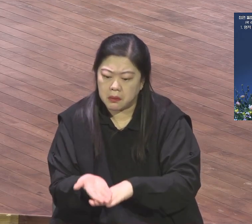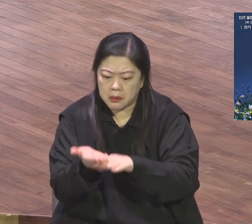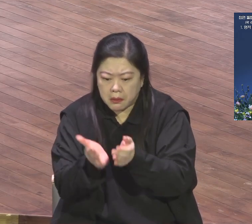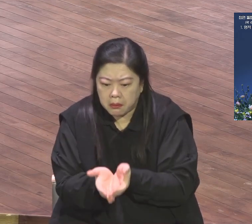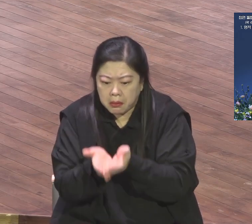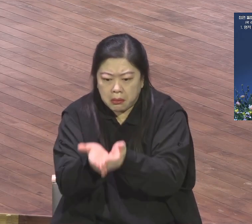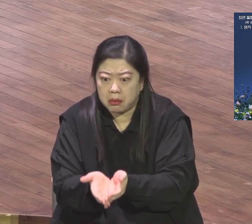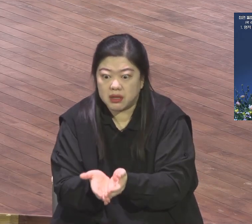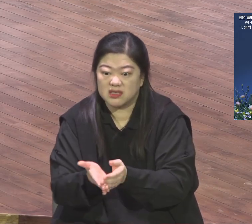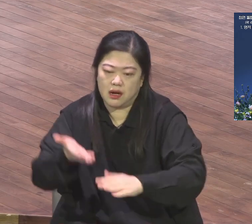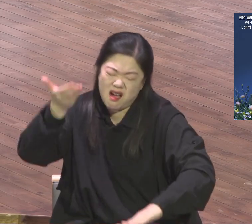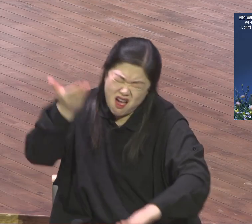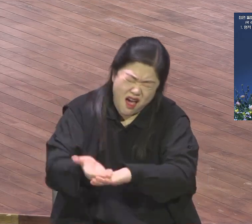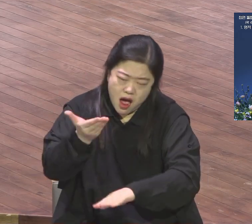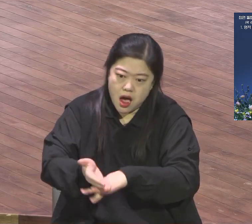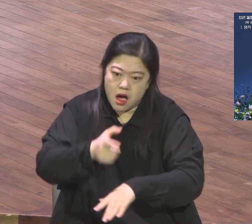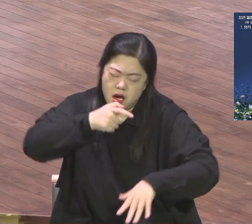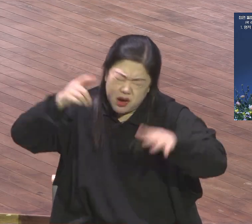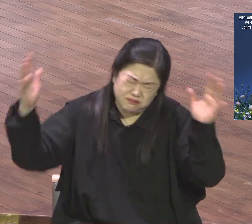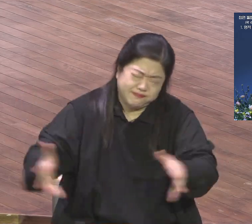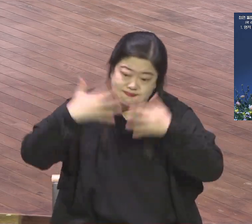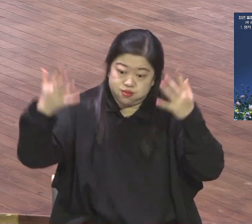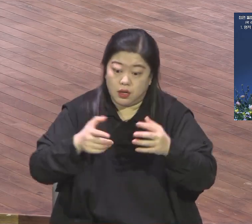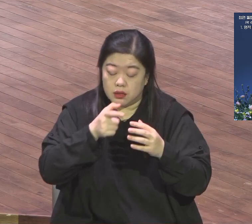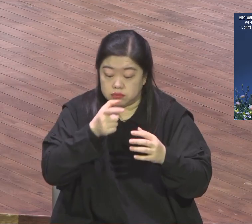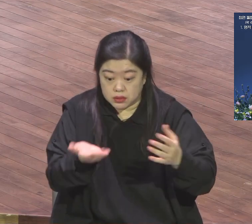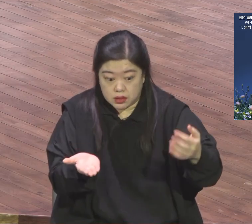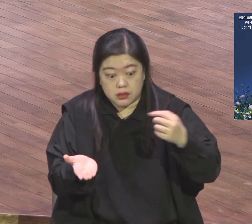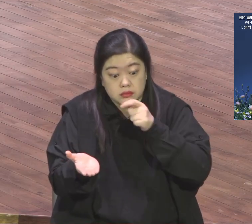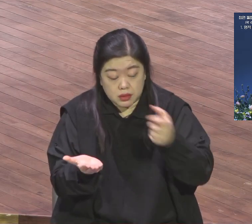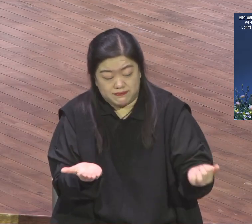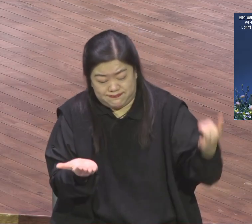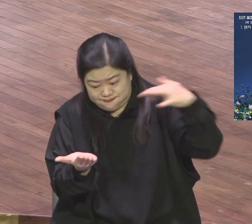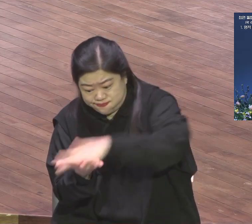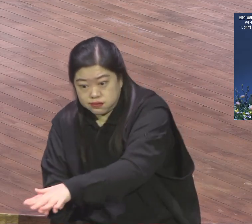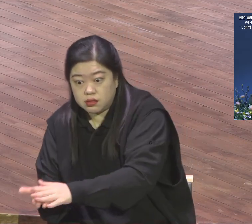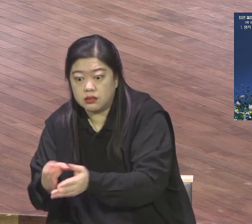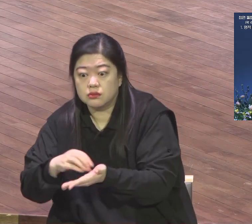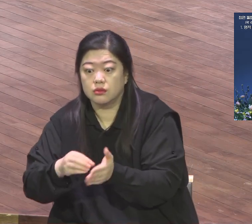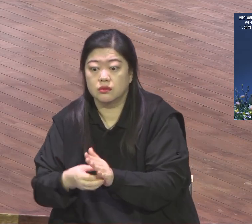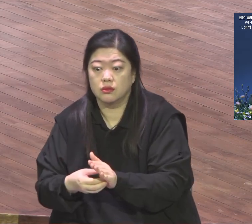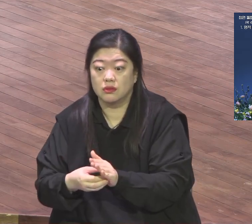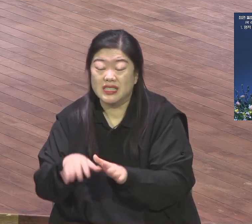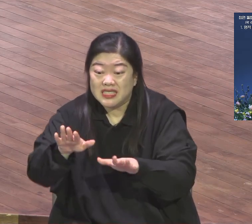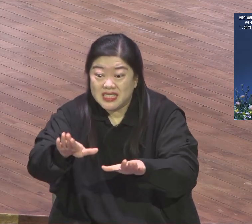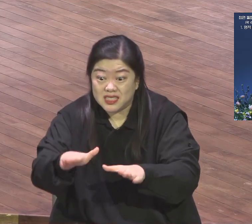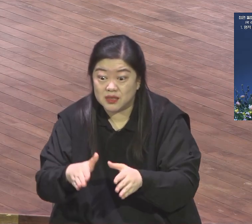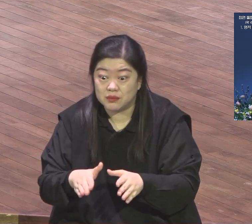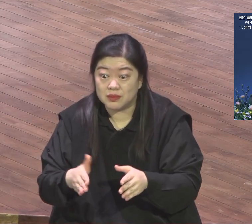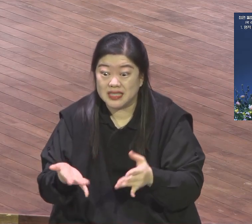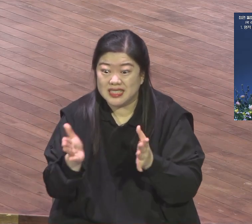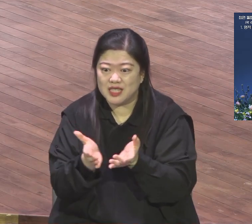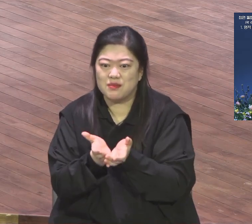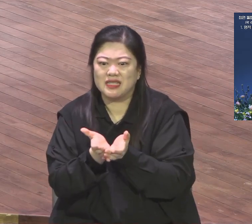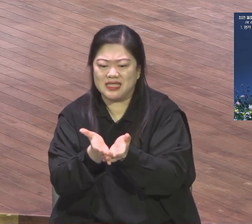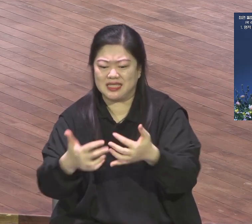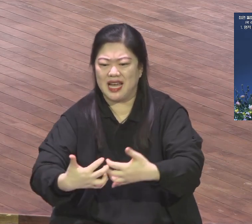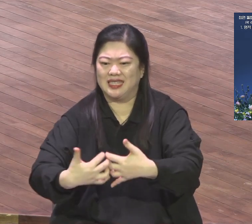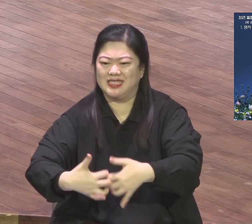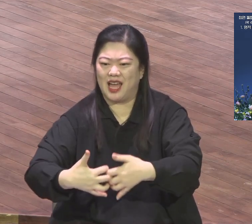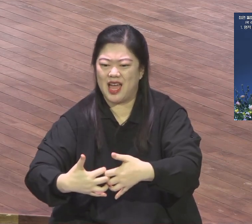광풍이 일어나가지고 배 안에 물이 가득 찼다 그랬어요. 뭐 그때는 뭐 기계가 없잖아요. 손으로도 하는 건데 배 안에